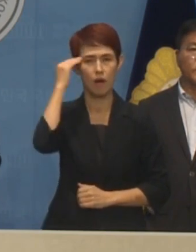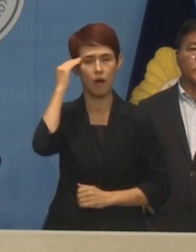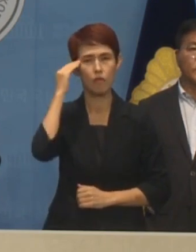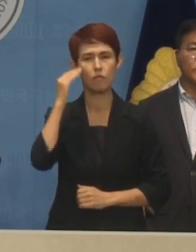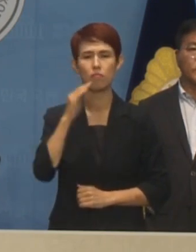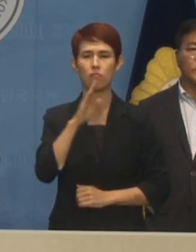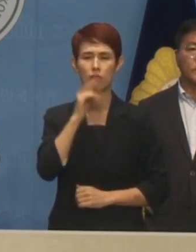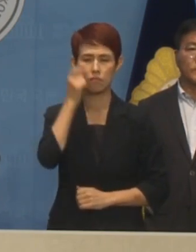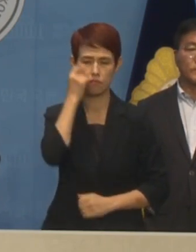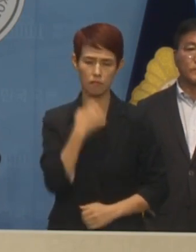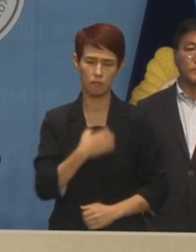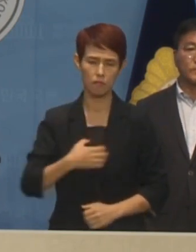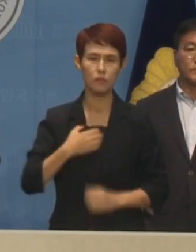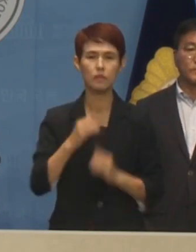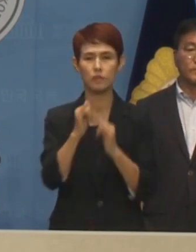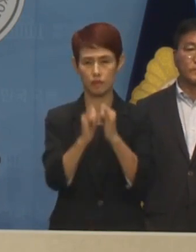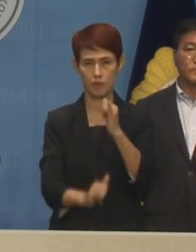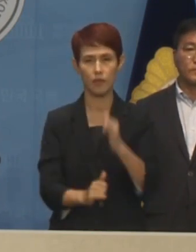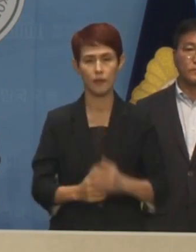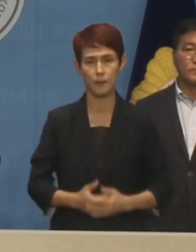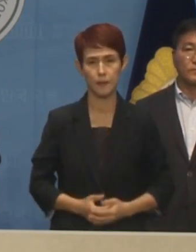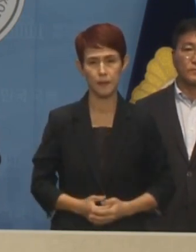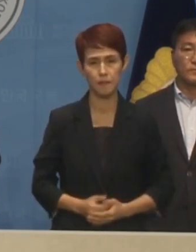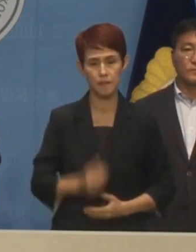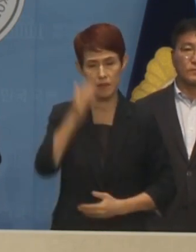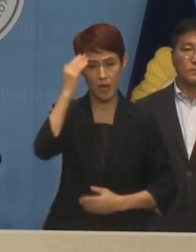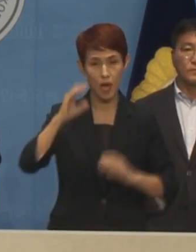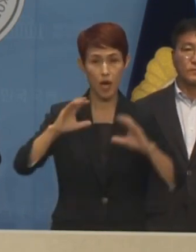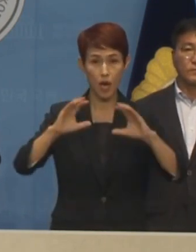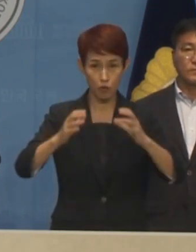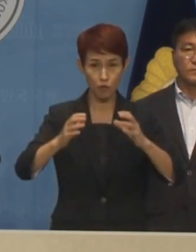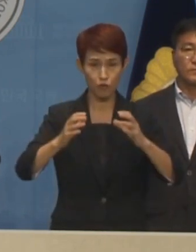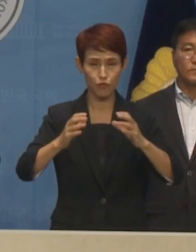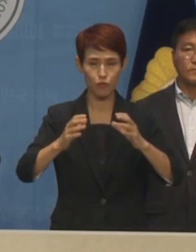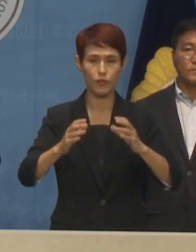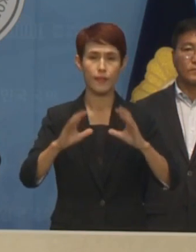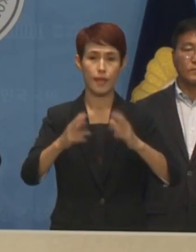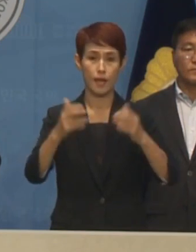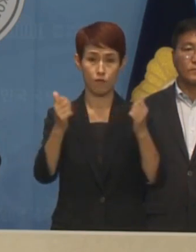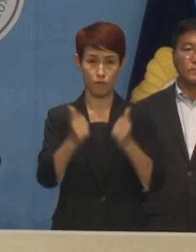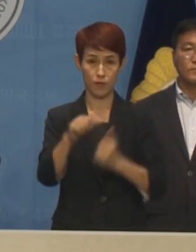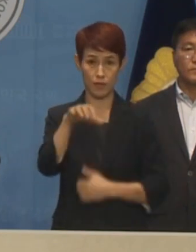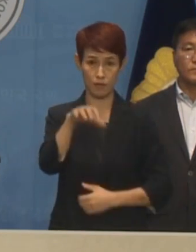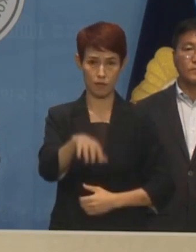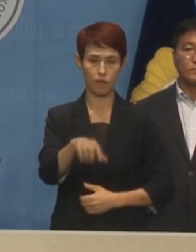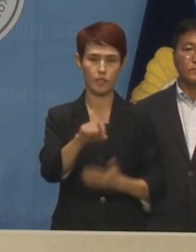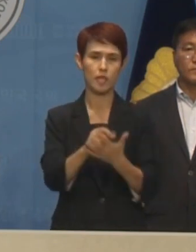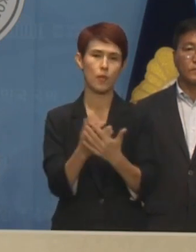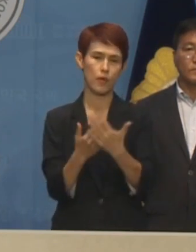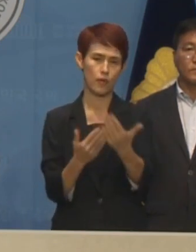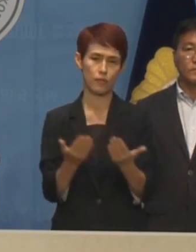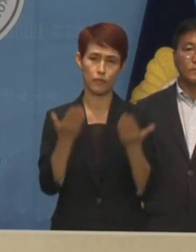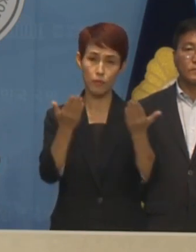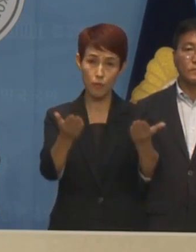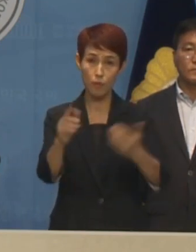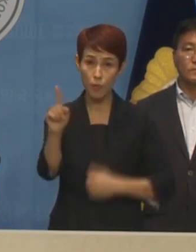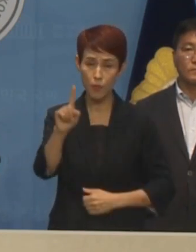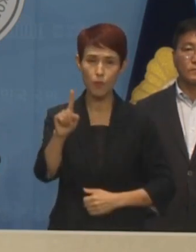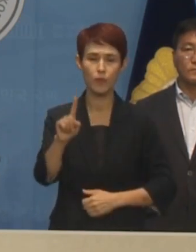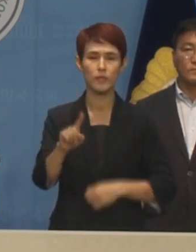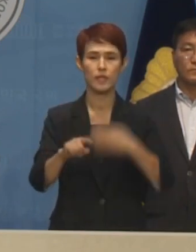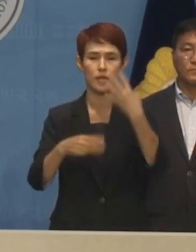현대사입니다. 그래서 이곳 대한민국의 입법기관인 국회에서 기자회견을 통해 제주 4.3